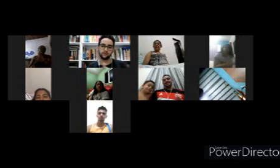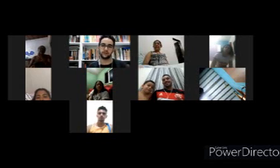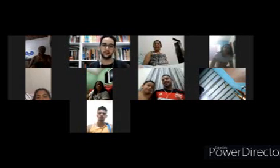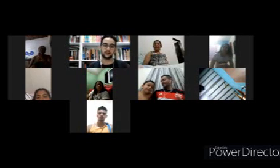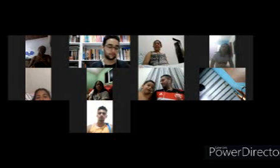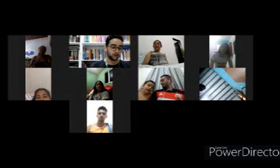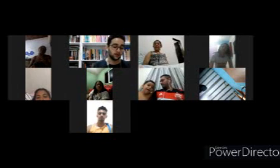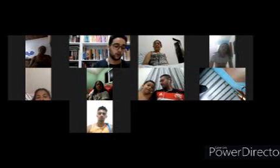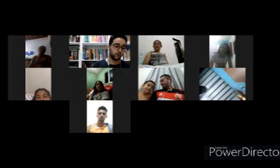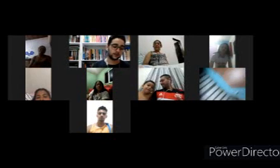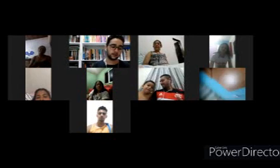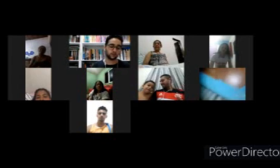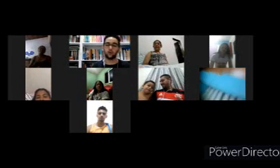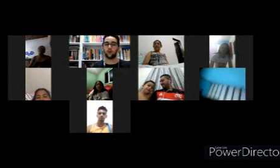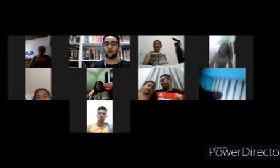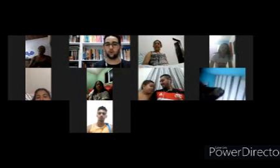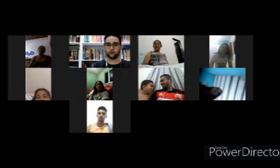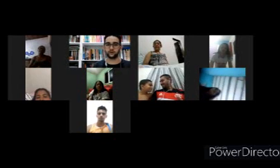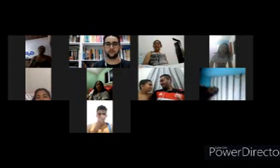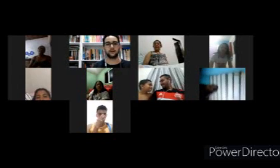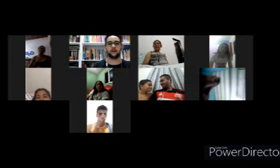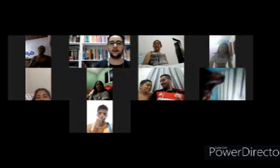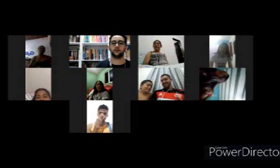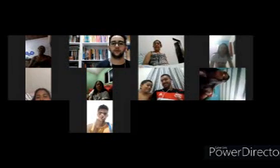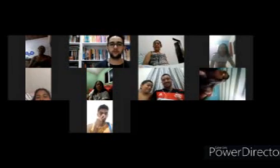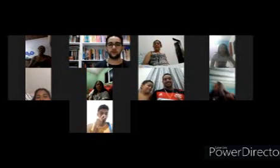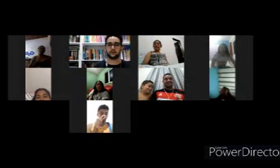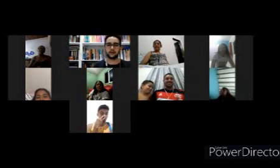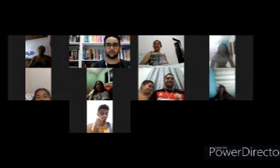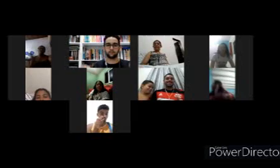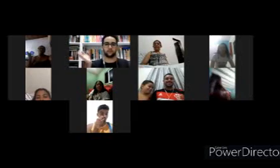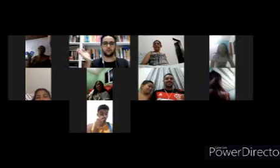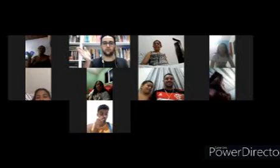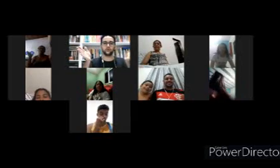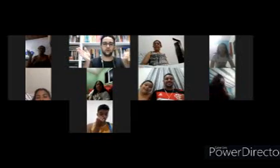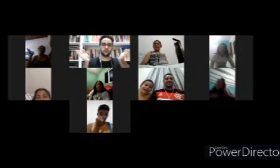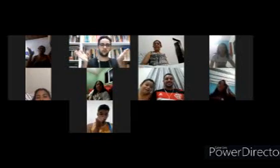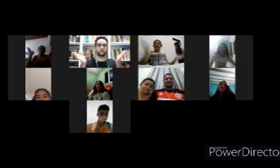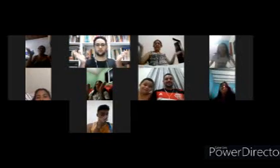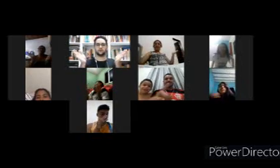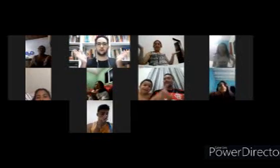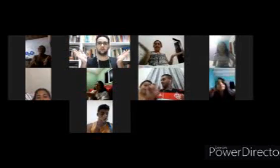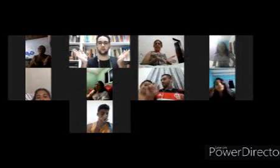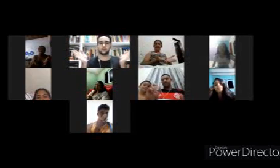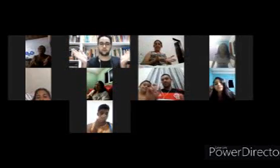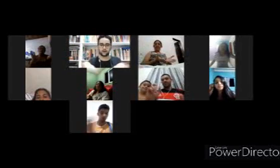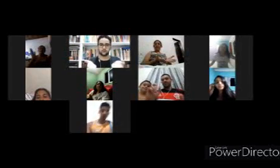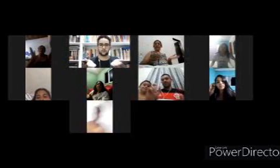os sinais. Começando hoje, que é advérbio de tempo. Hoje, eu pego minhas duas mãos e faço